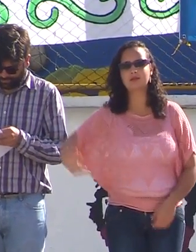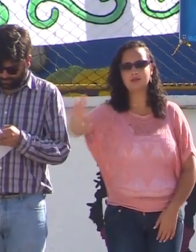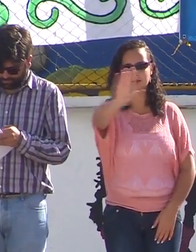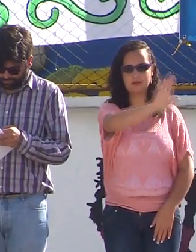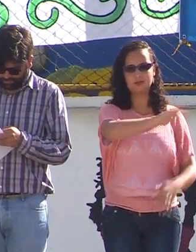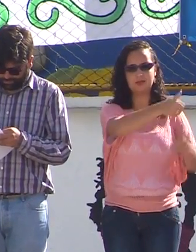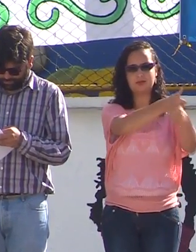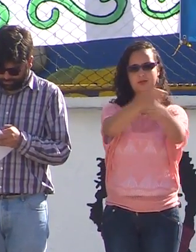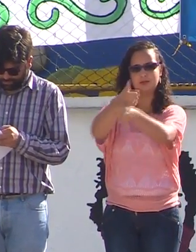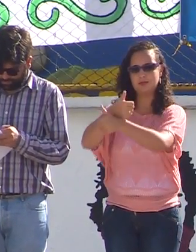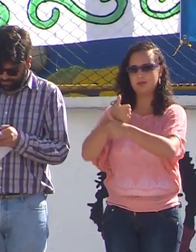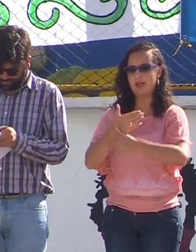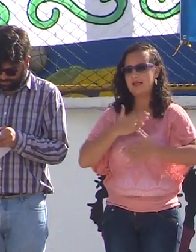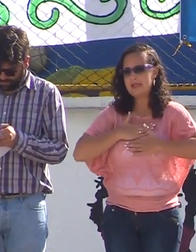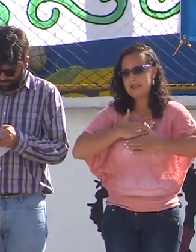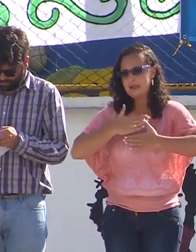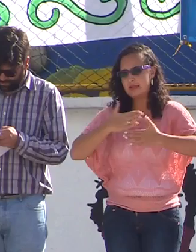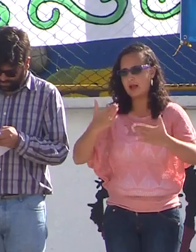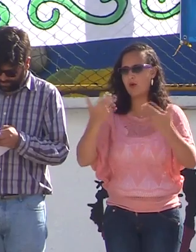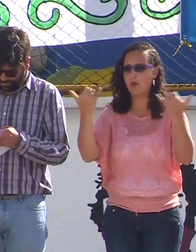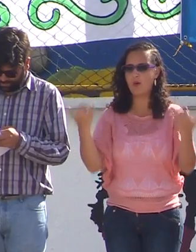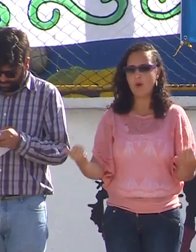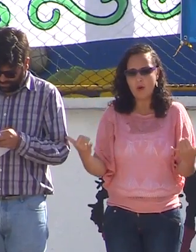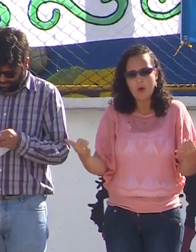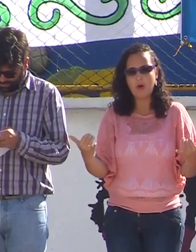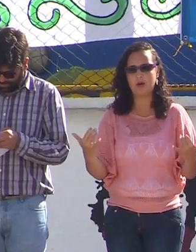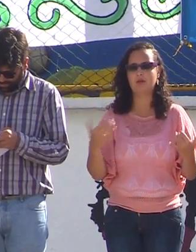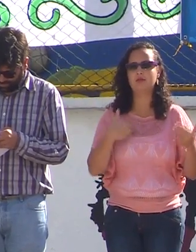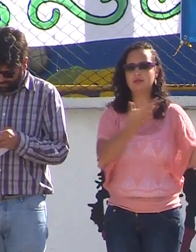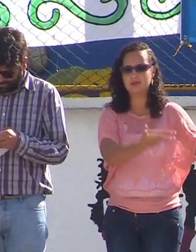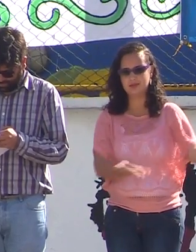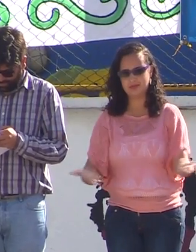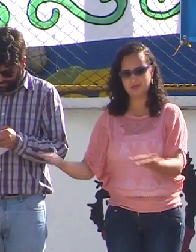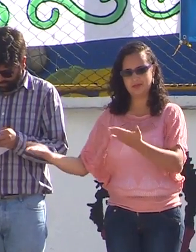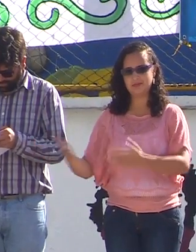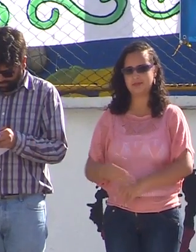caluroso, afectivo de bienvenida.